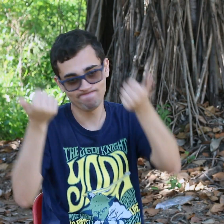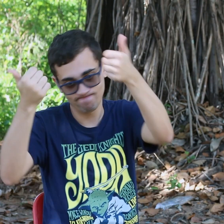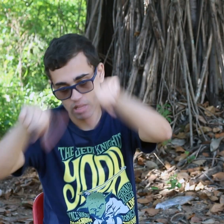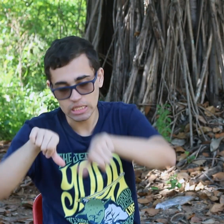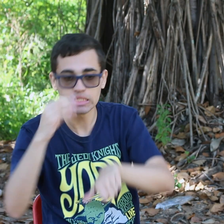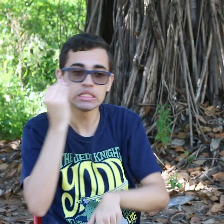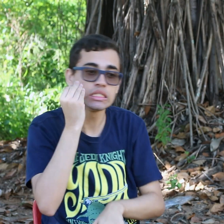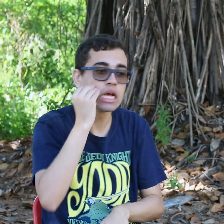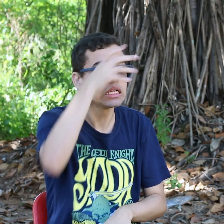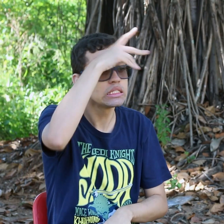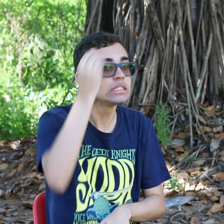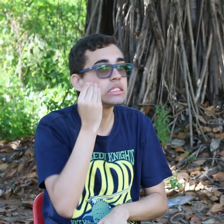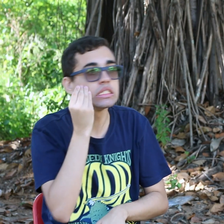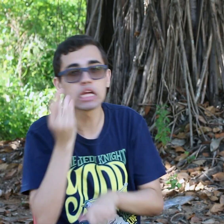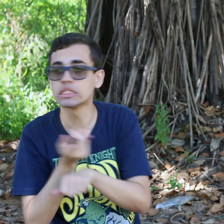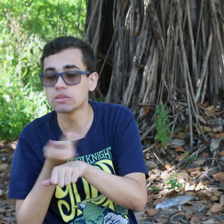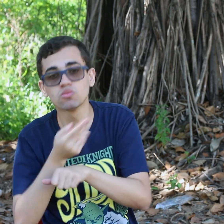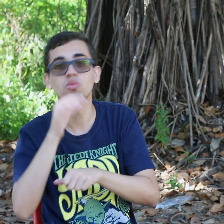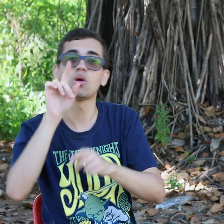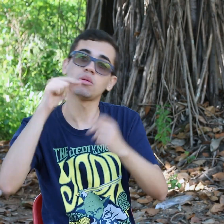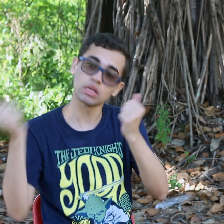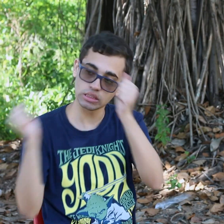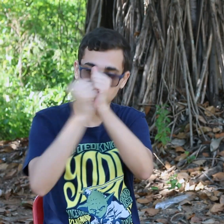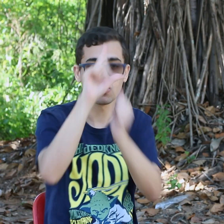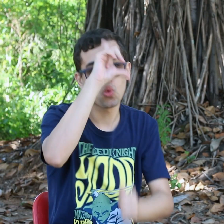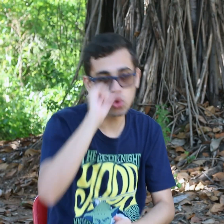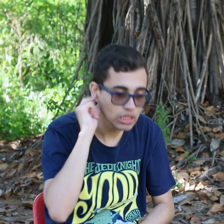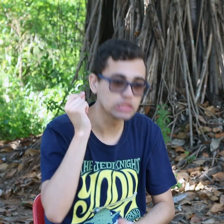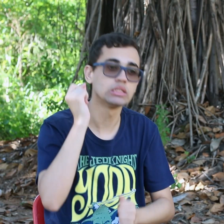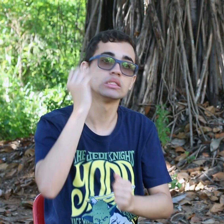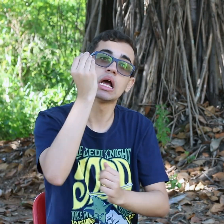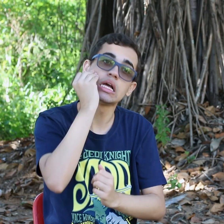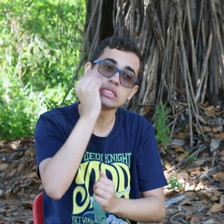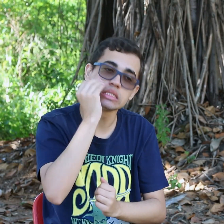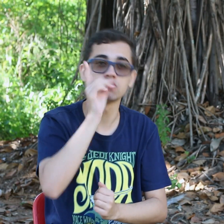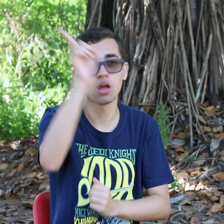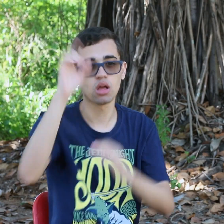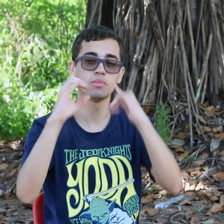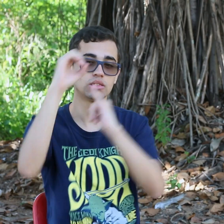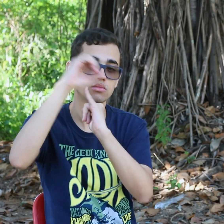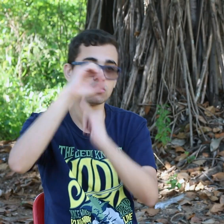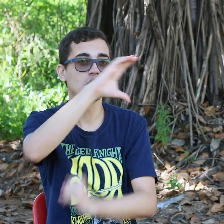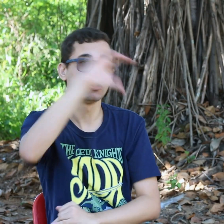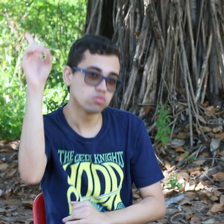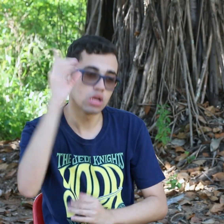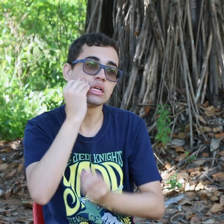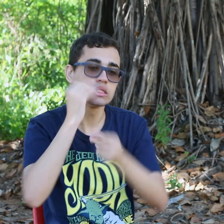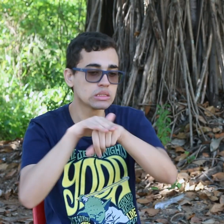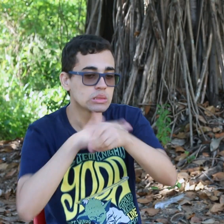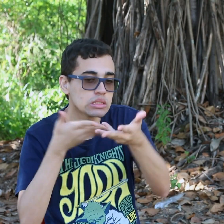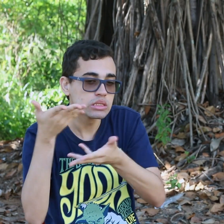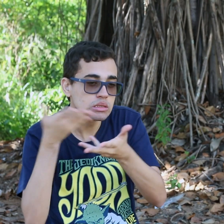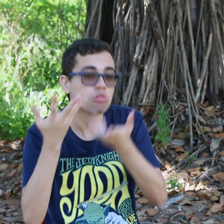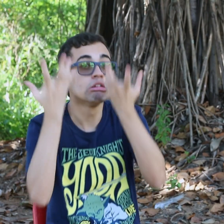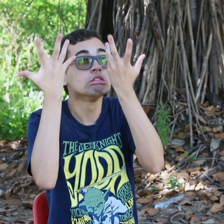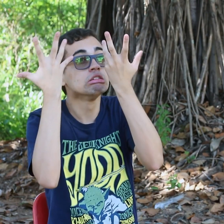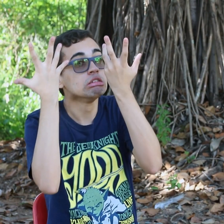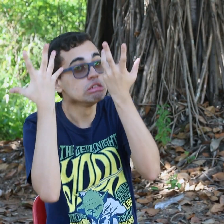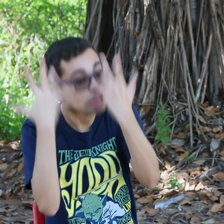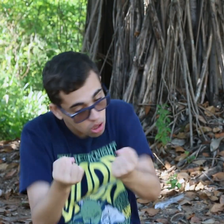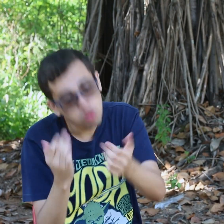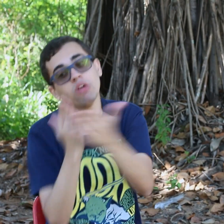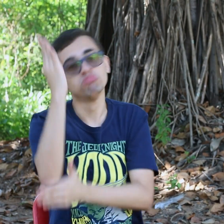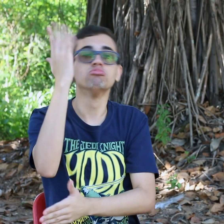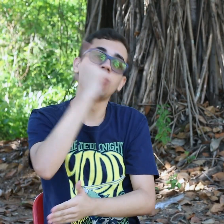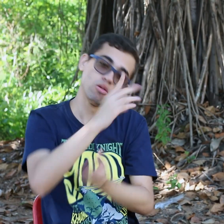financeiro para a gente é muito complicado. Então muitas das vezes esse espaço é impedido. E aí o Gilmar e a Juliana é coordenadora